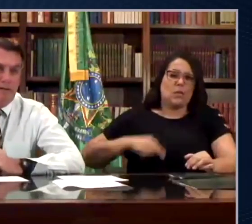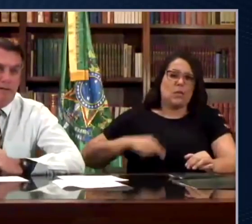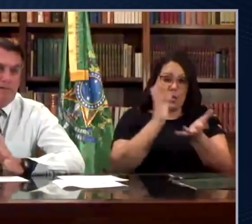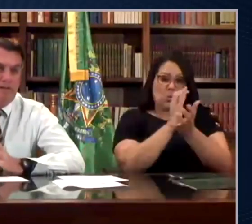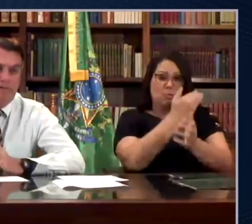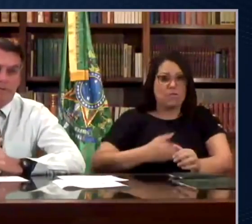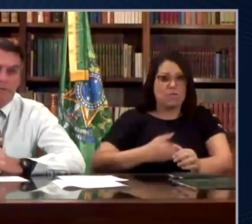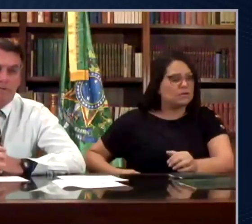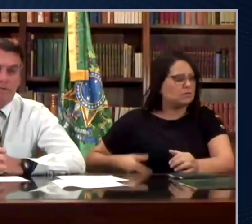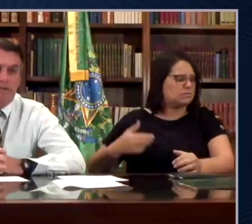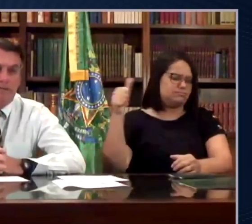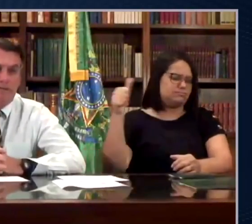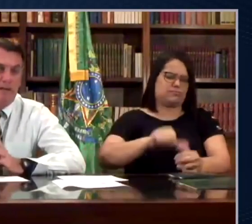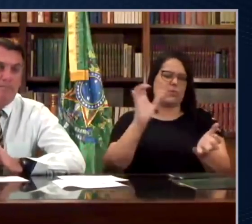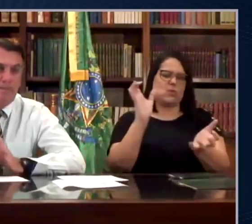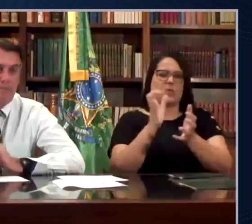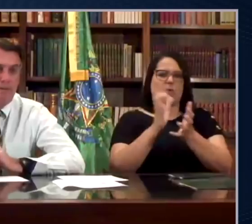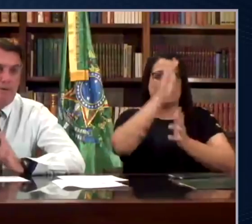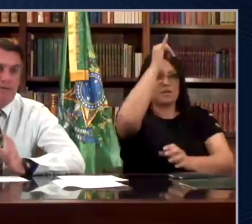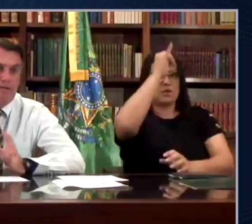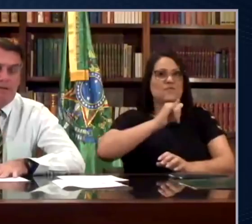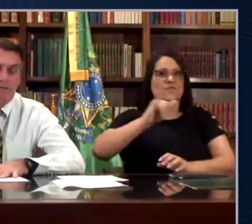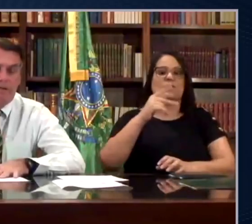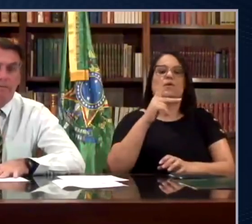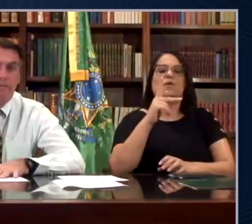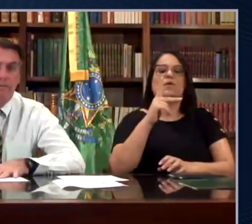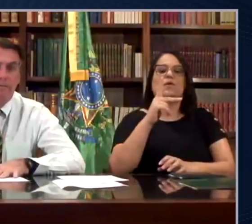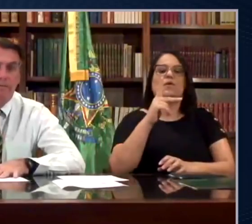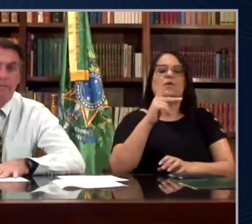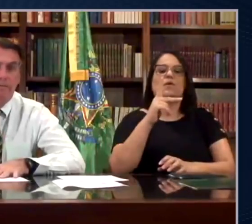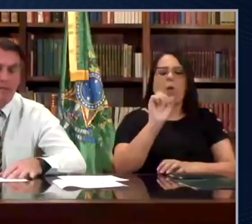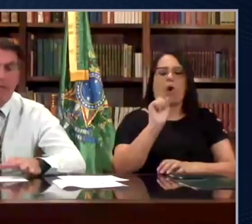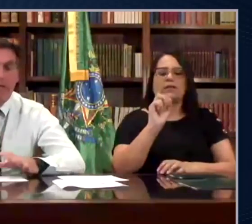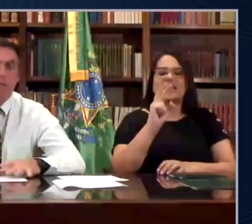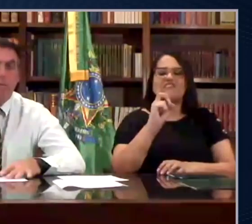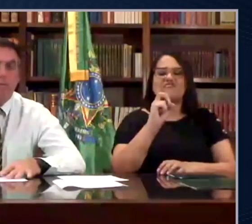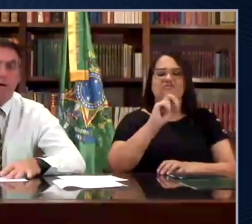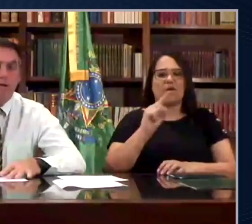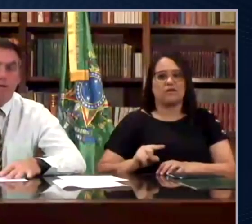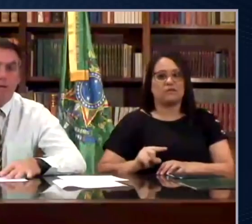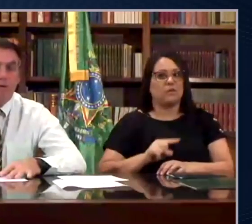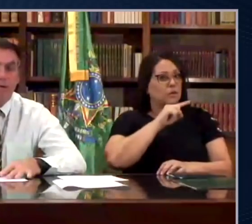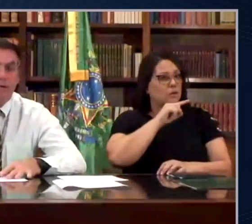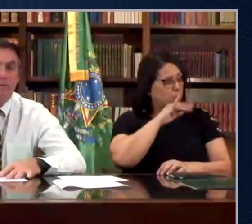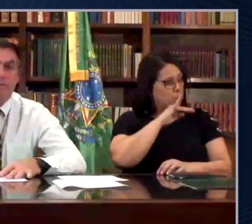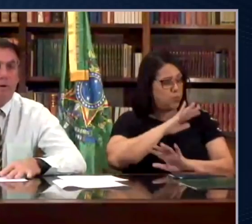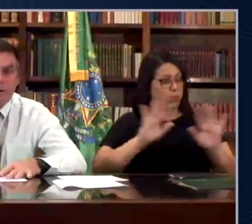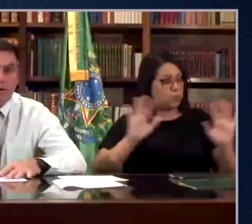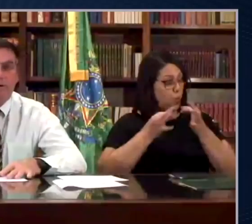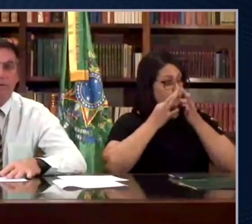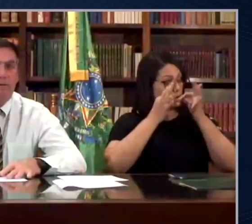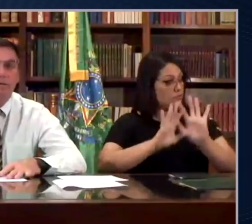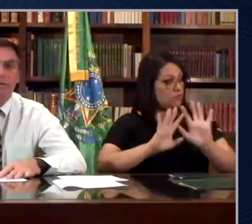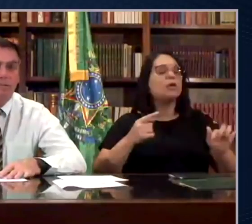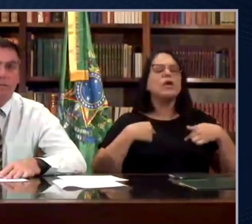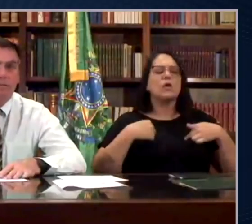porta-voz. Esse porta-voz que vocês elegeram aqui é péssimo em todos os aspectos, tá? Vocês sabem quem é. E nós recebemos